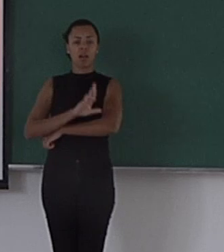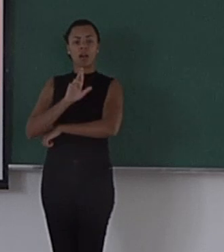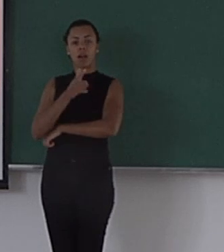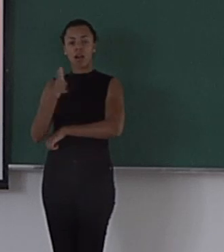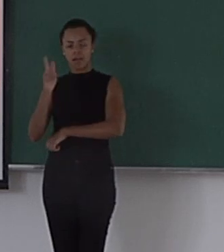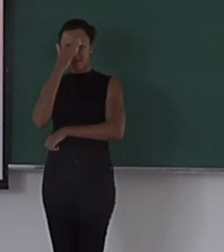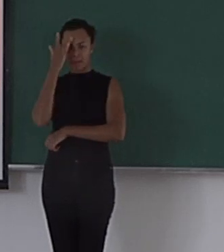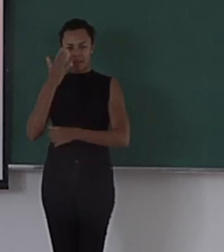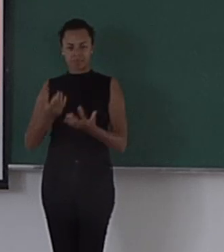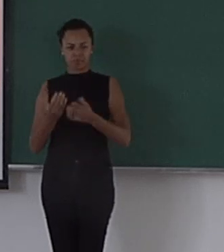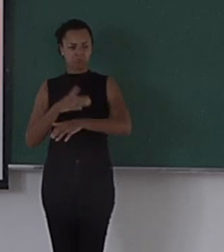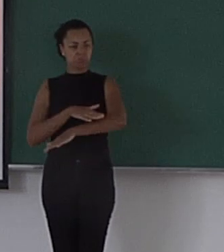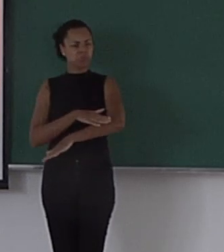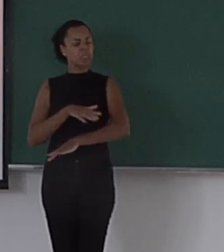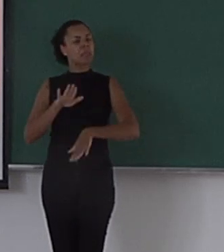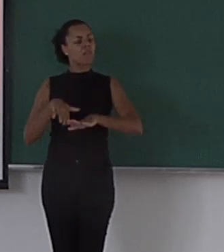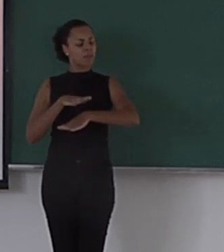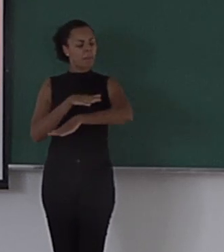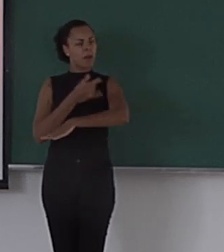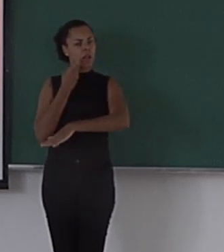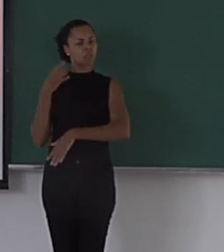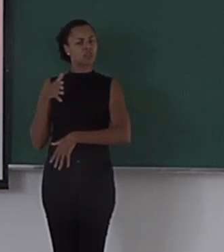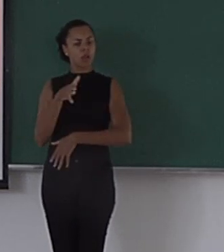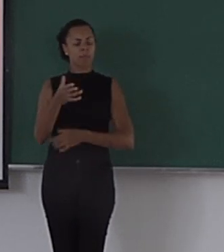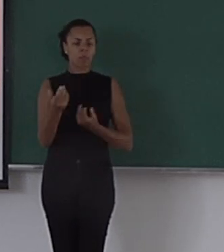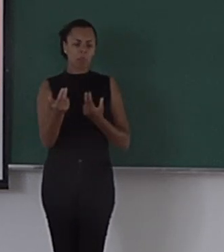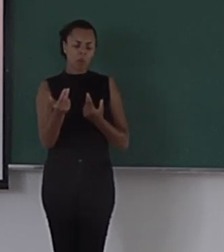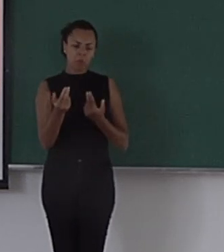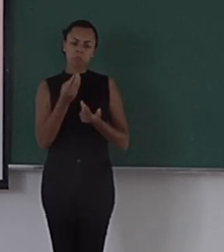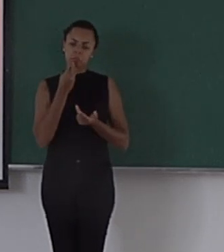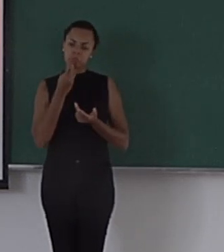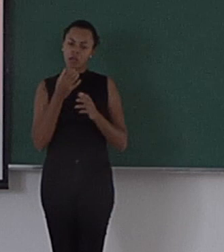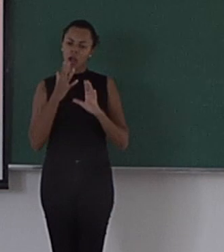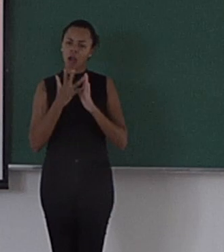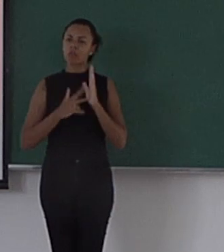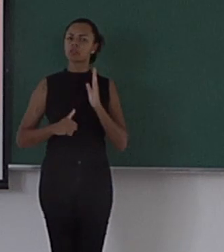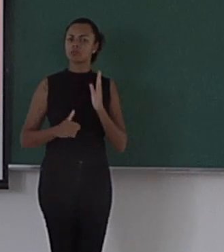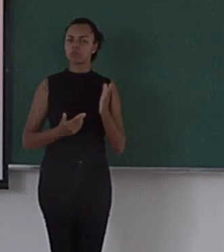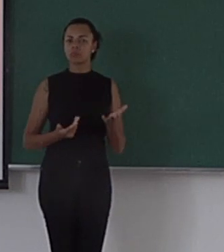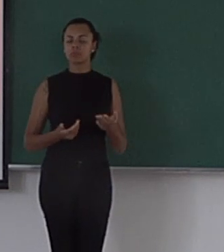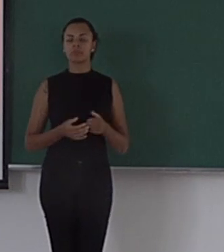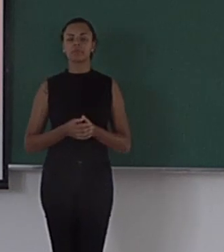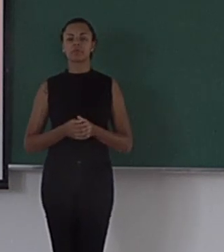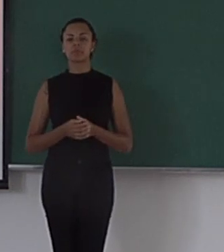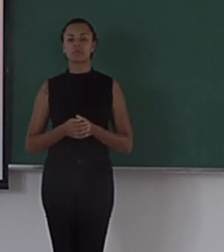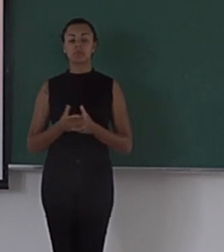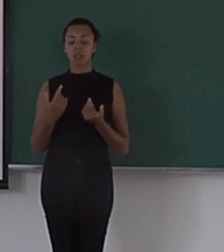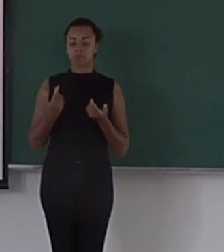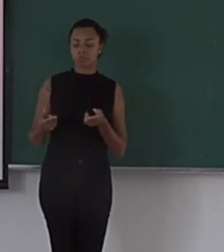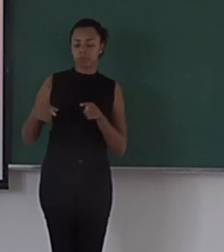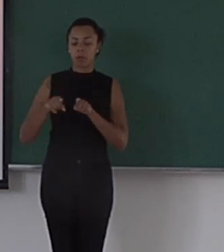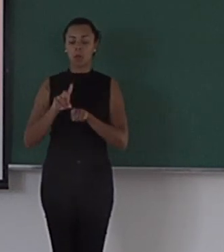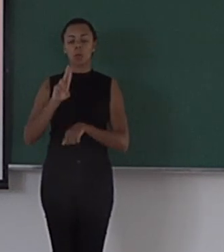paciente queimado. Quem sabe a pele da tilápia também não tem as mesmas características para isso. E aí eles fizeram uma parceria